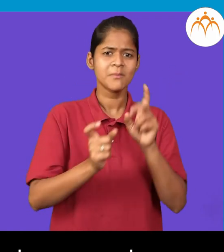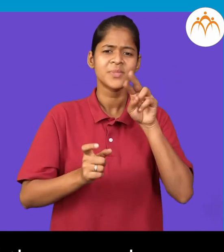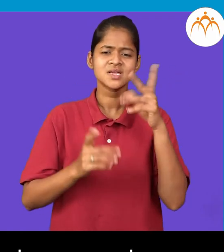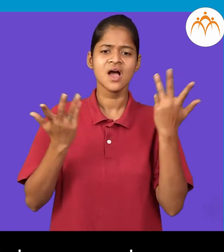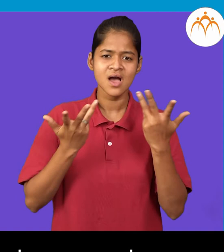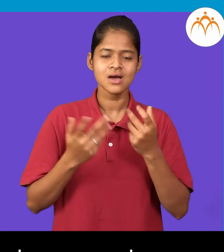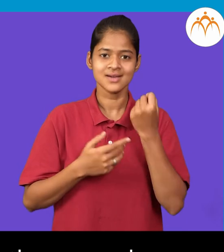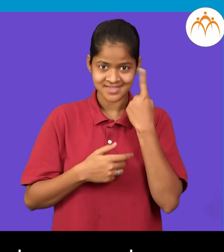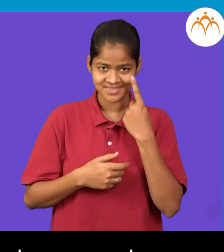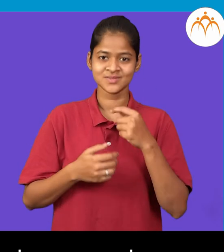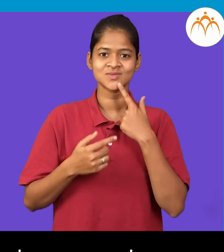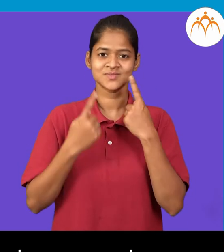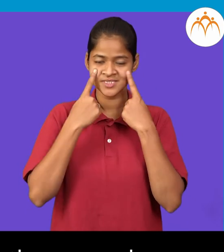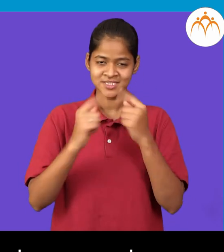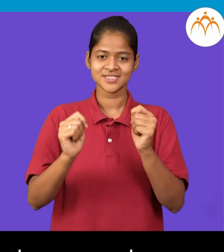ट्राई टू अंडरस्टैंड दीज वर्ड्स.